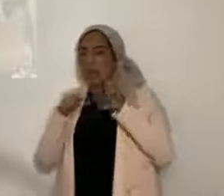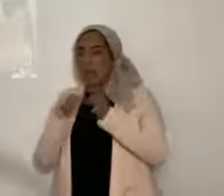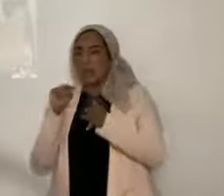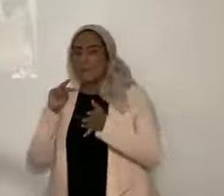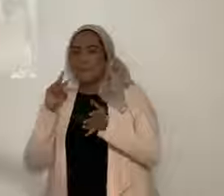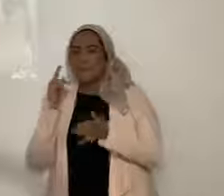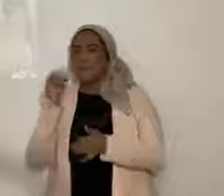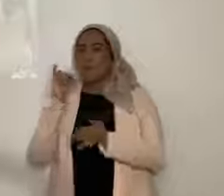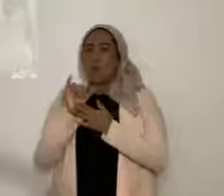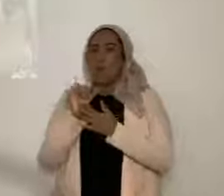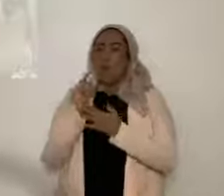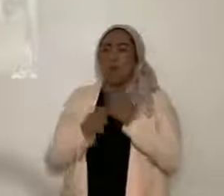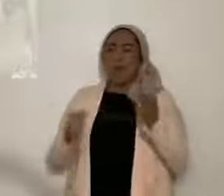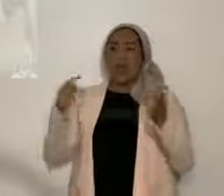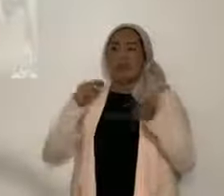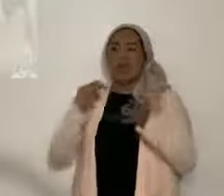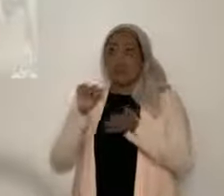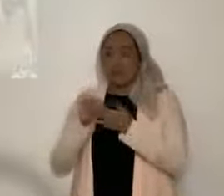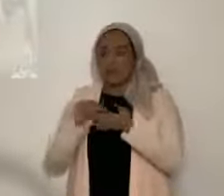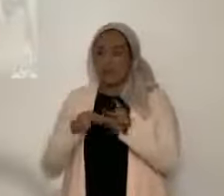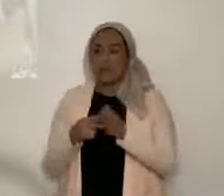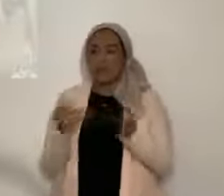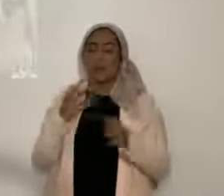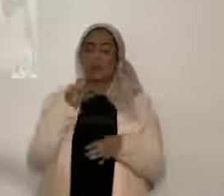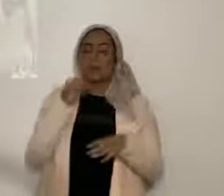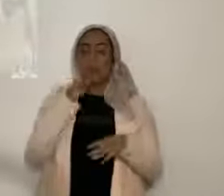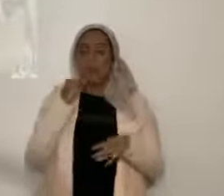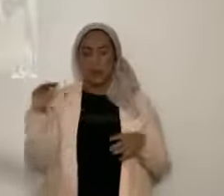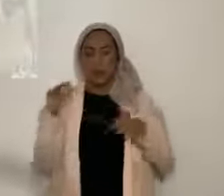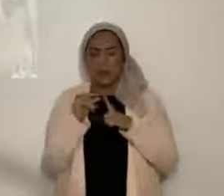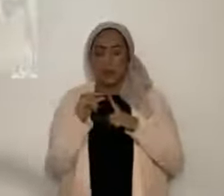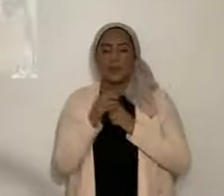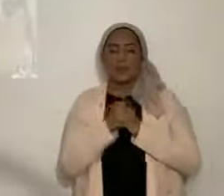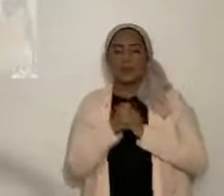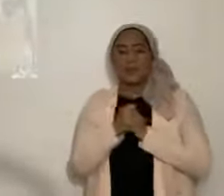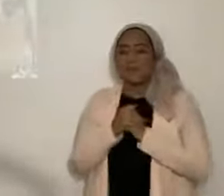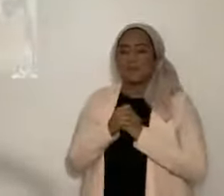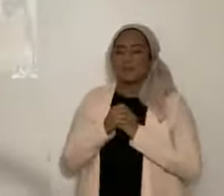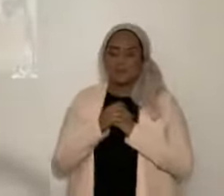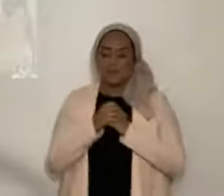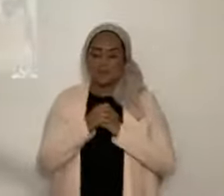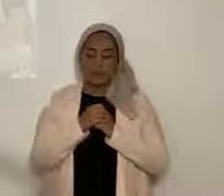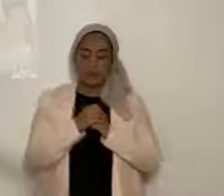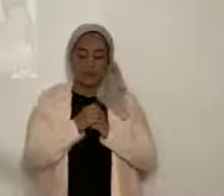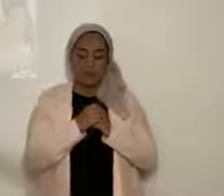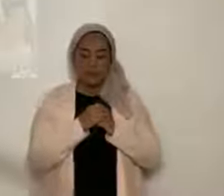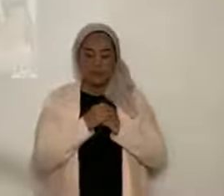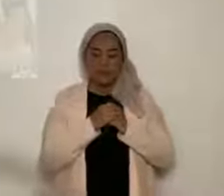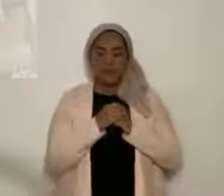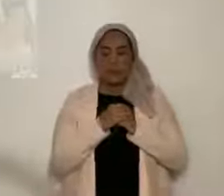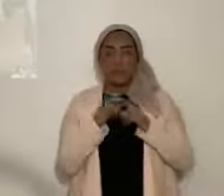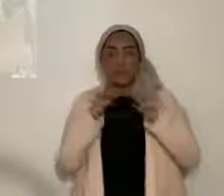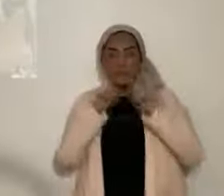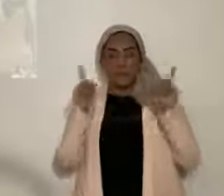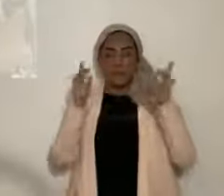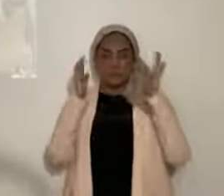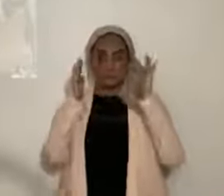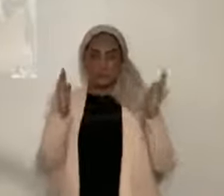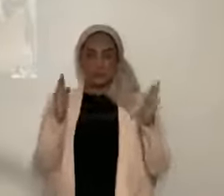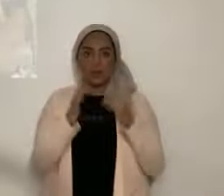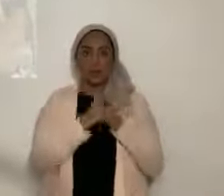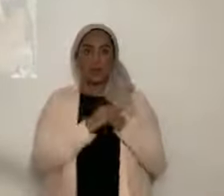Bueno, entonces, en 1 Tesalonicenses 4, 16 al 18 describe el natsal. Pero,